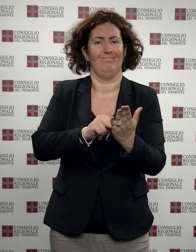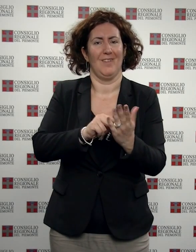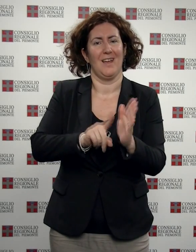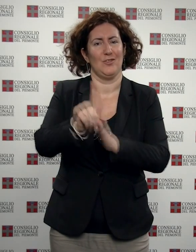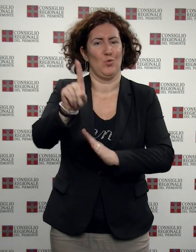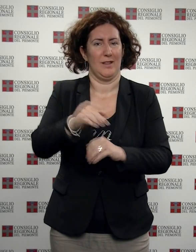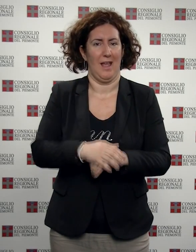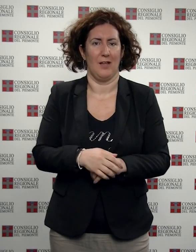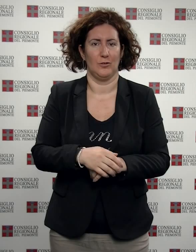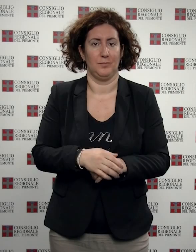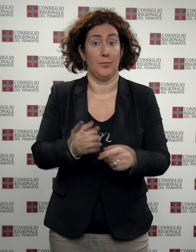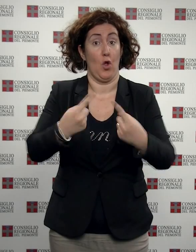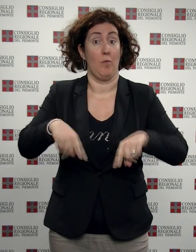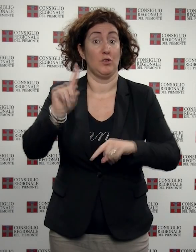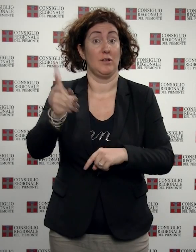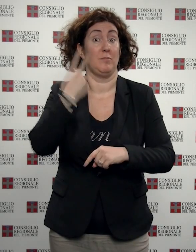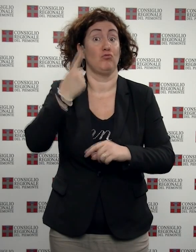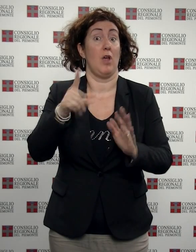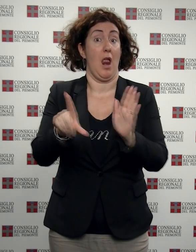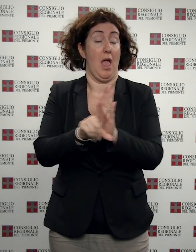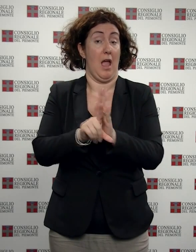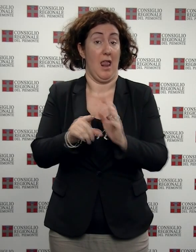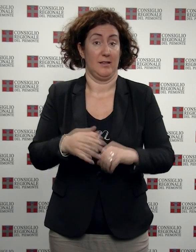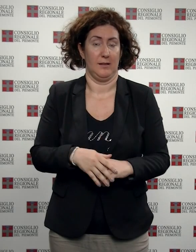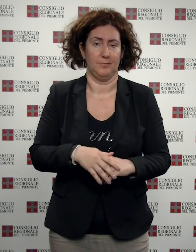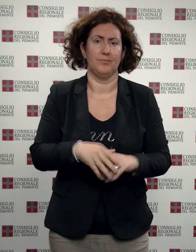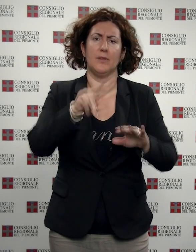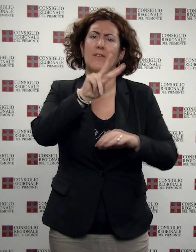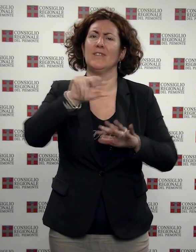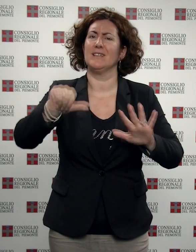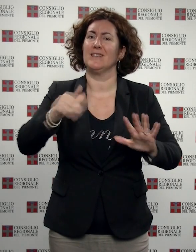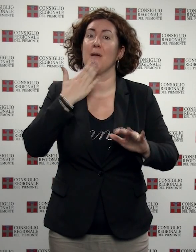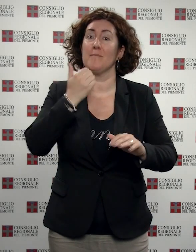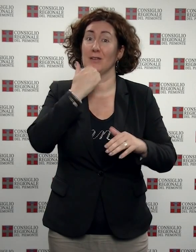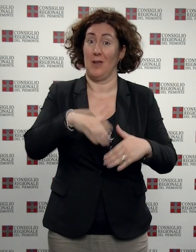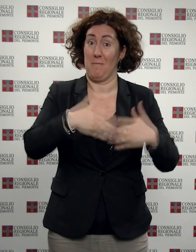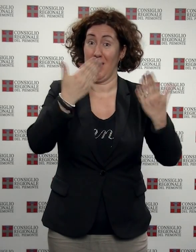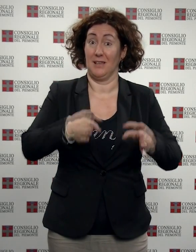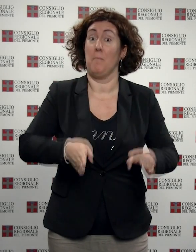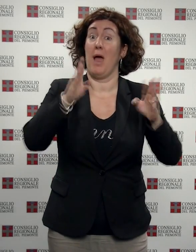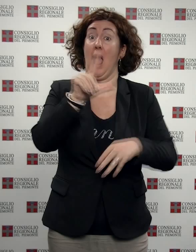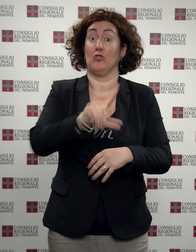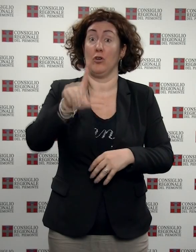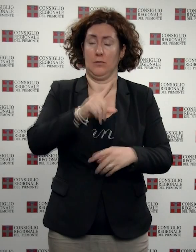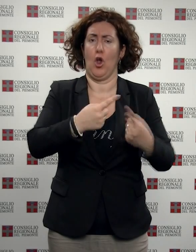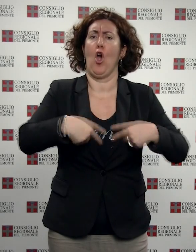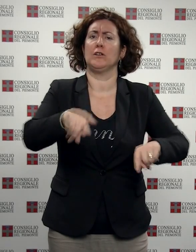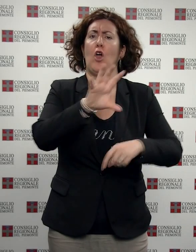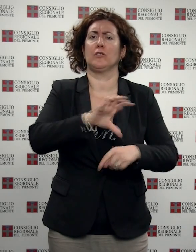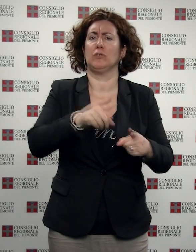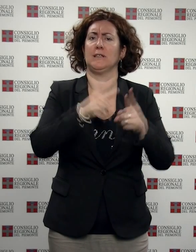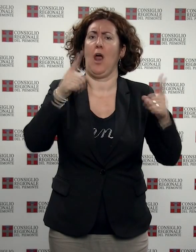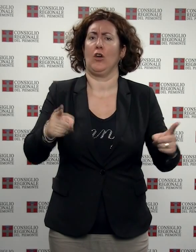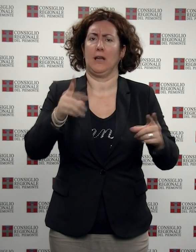Commissione speciale per la legalità. Nella mattina del 26 maggio si è svolto a Palazzo Lascaris un consiglio regionale straordinario